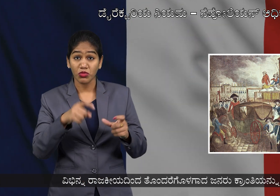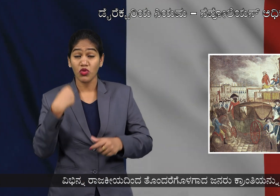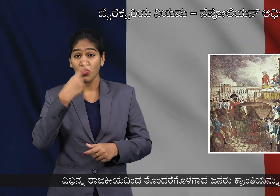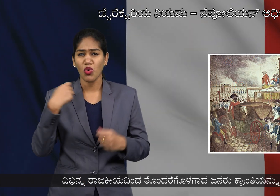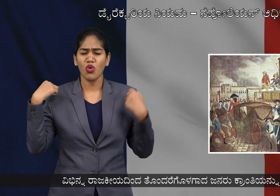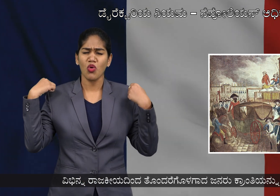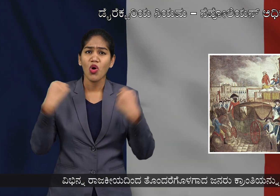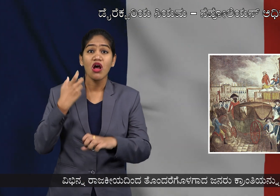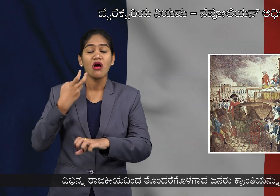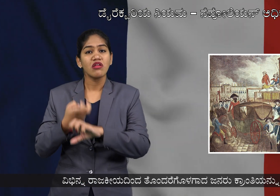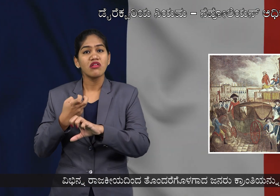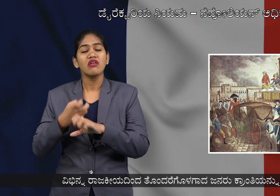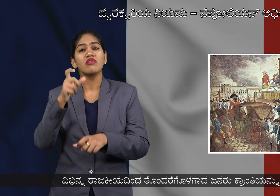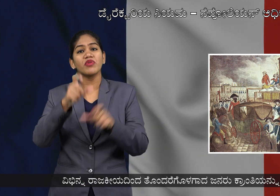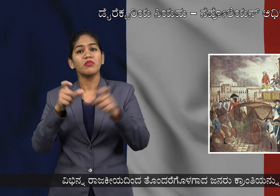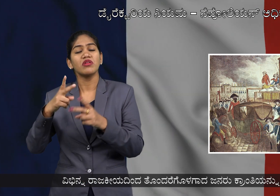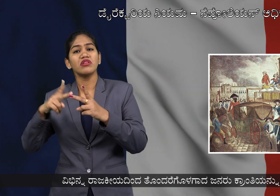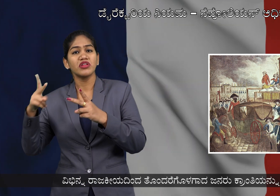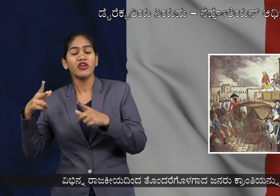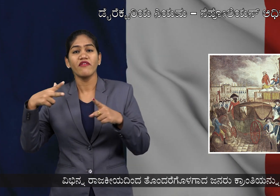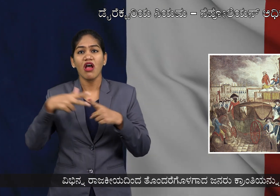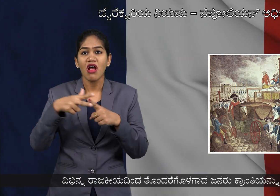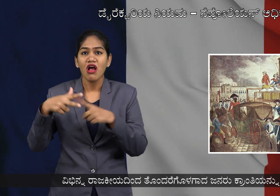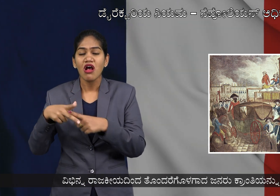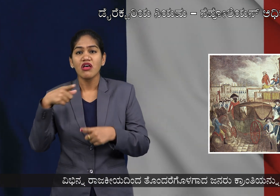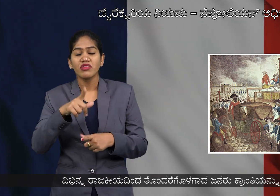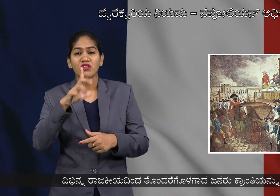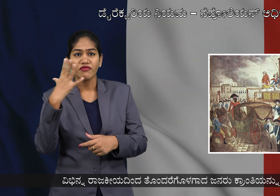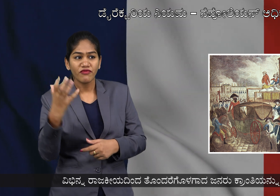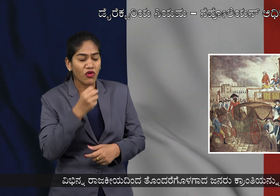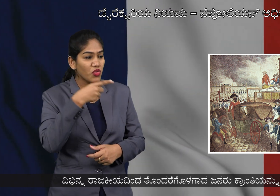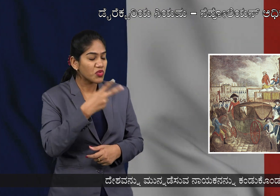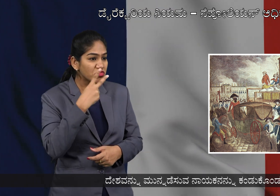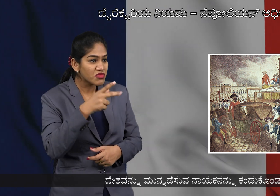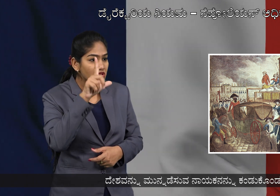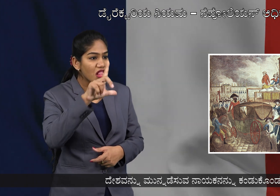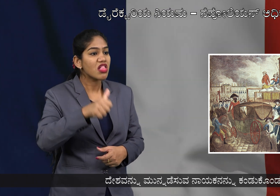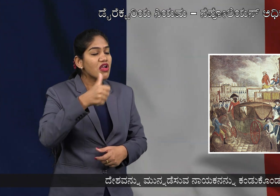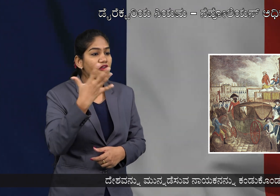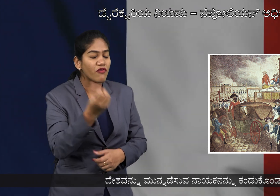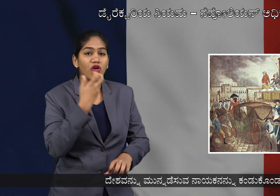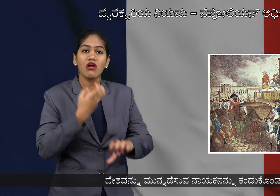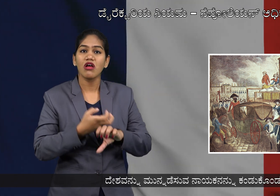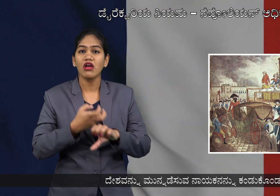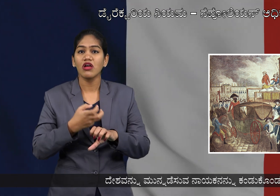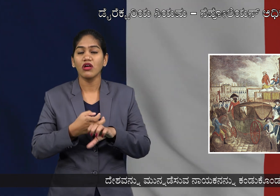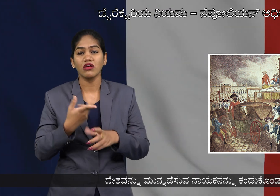ವಿಭಿನ್ನ ರಾಜಕೀಯದಿಂದ ತೊಂದರೆಗೊಳಗಾದಾಗ ಜನರು ಕ್ರಾಂತಿಯನ್ನು ರಕ್ಷಿಸುವ ಮತ್ತು ದೇಶವನ್ನು ಮುನ್ನಡೆಸುವ